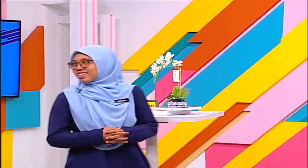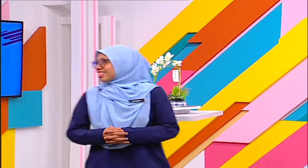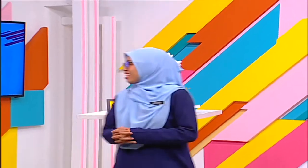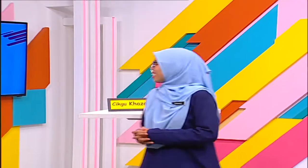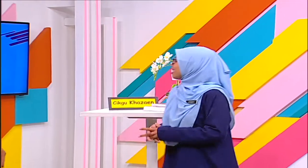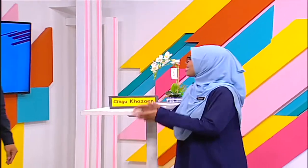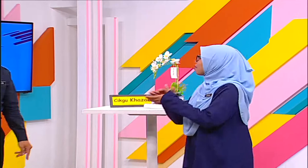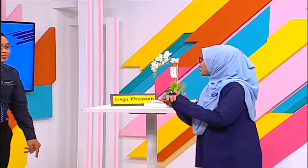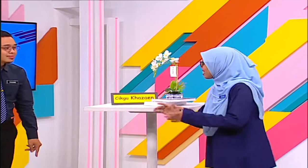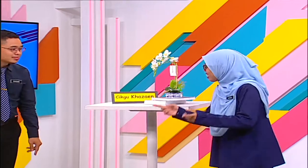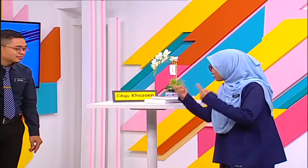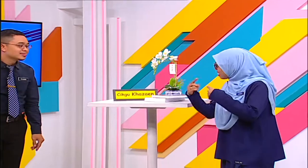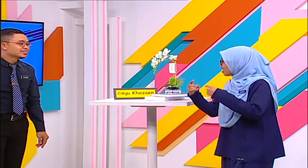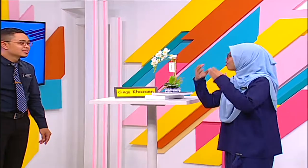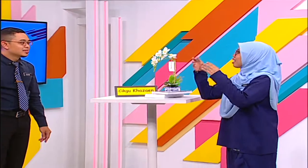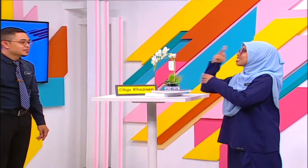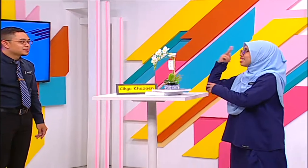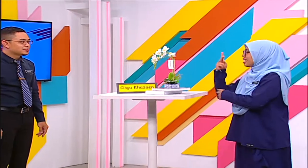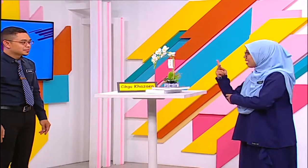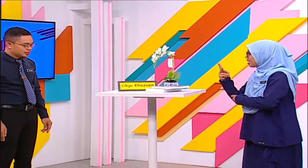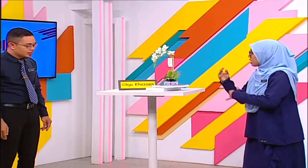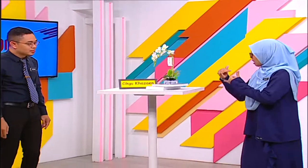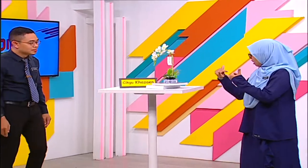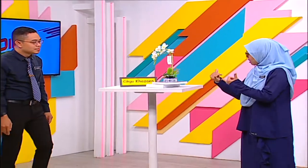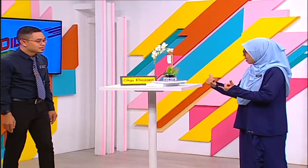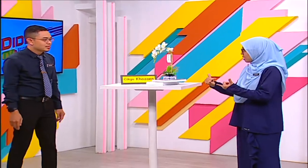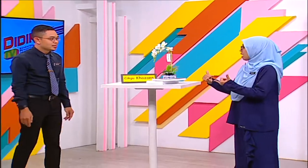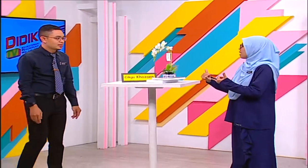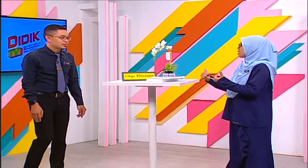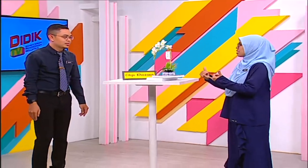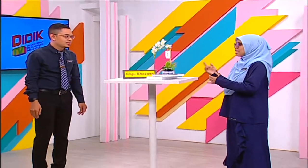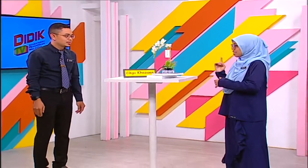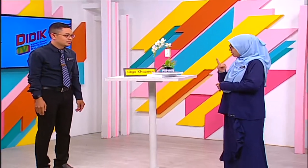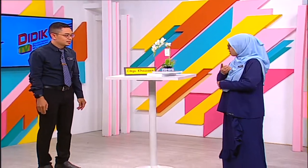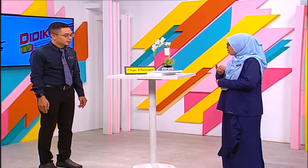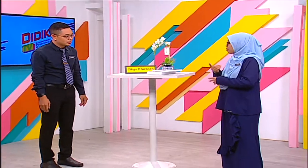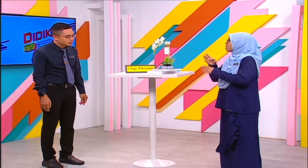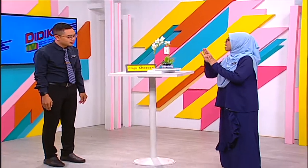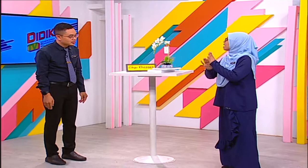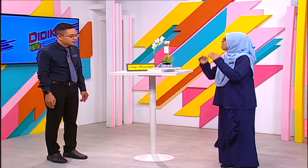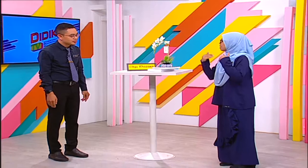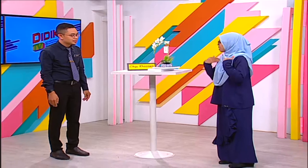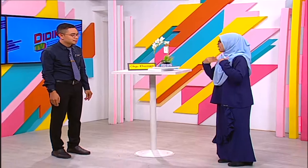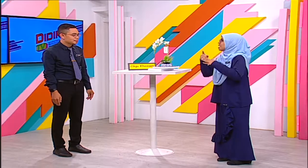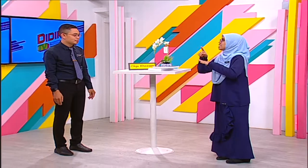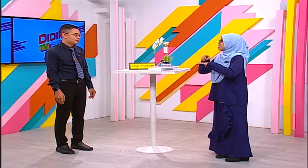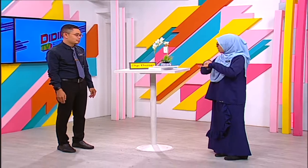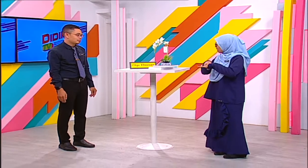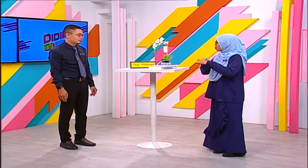Okey, selamat datang Cikgu Hazain. Sekarang ni kita berada di